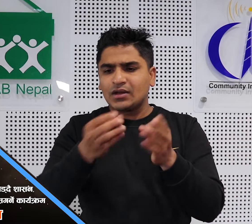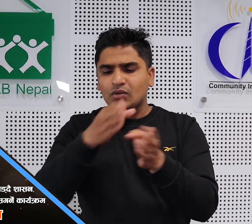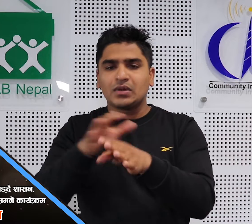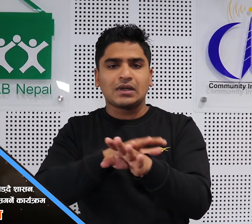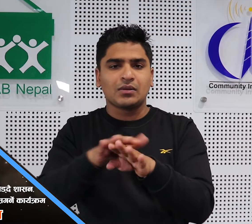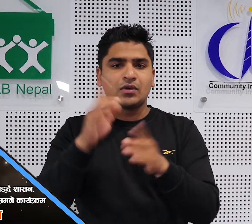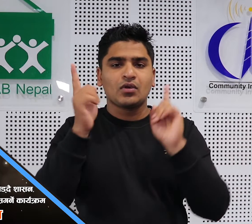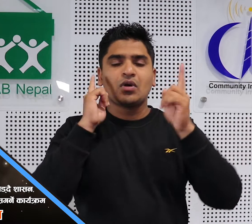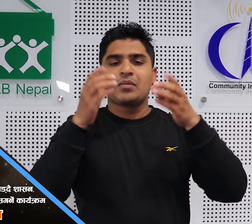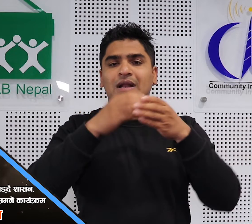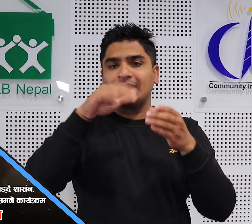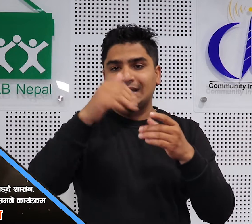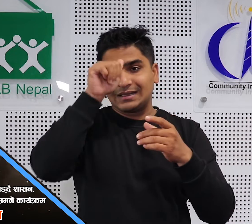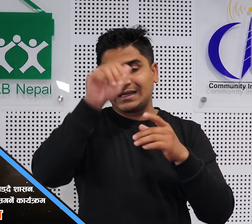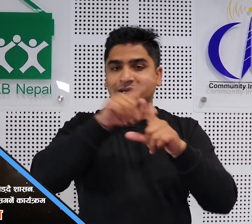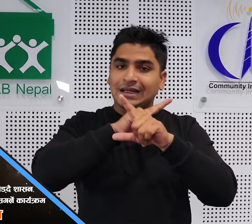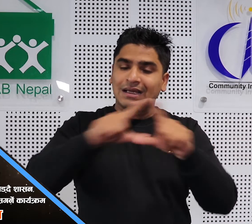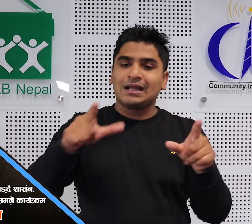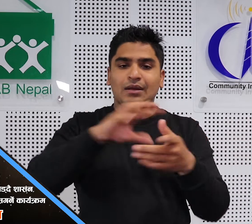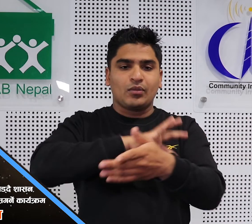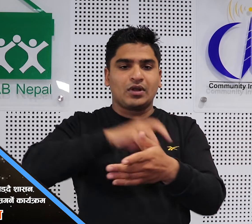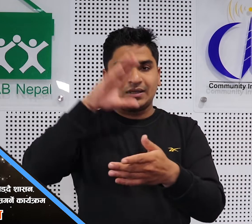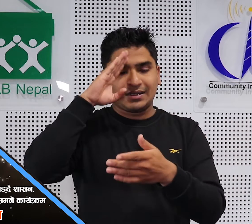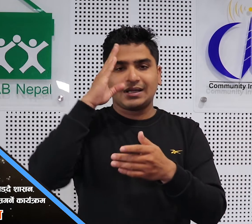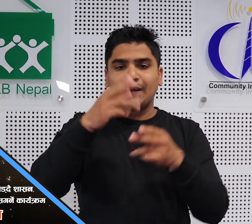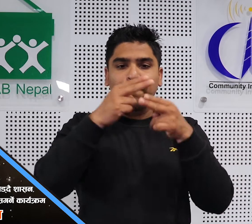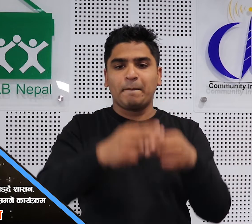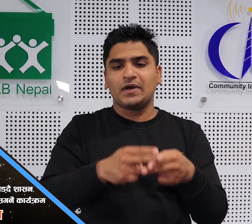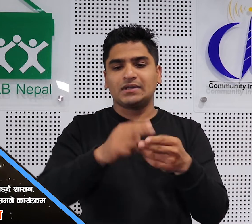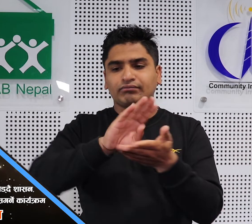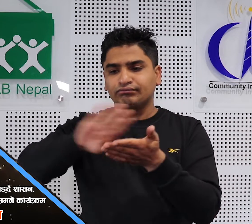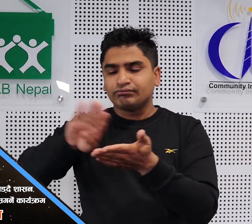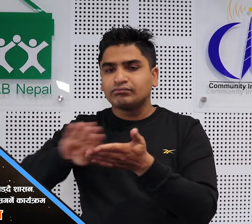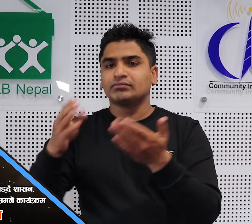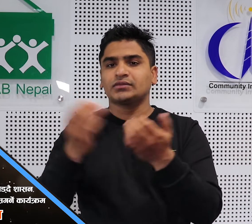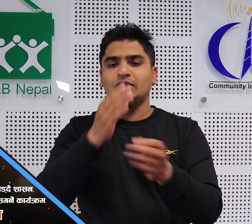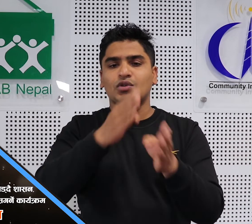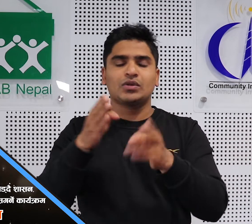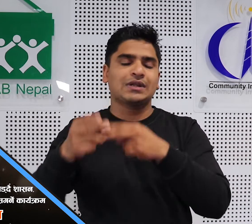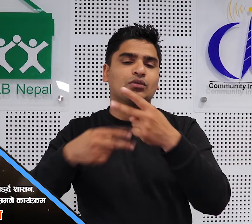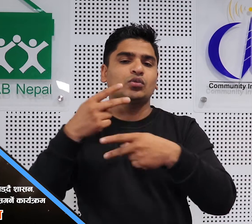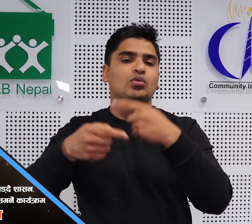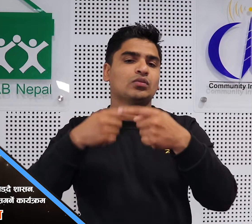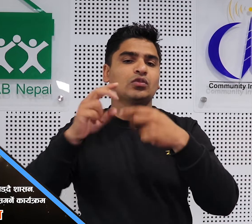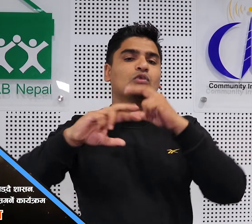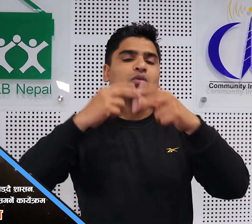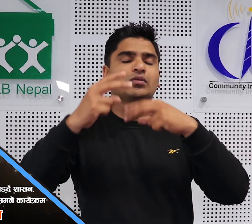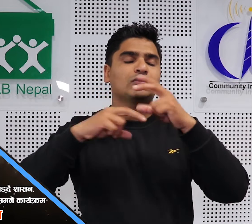योजनाहरूमा नगरपालिकालाई जानकारी नै नदिए प्रदेश सरकारले बजेट विनियोजन गर्दा योजनाहरू दोहोरिने पनि समस्या रहेको छ।